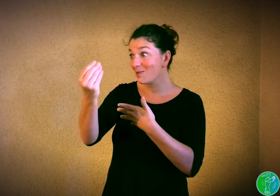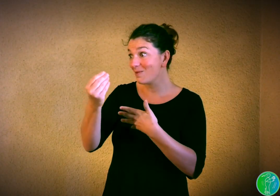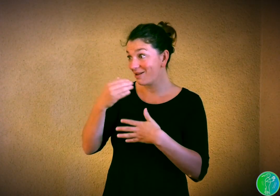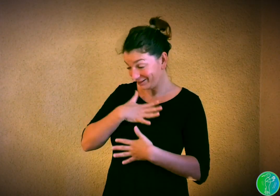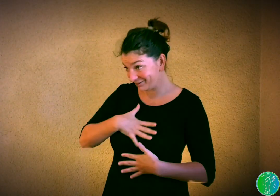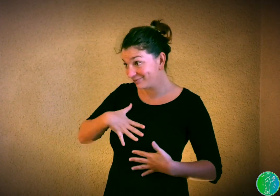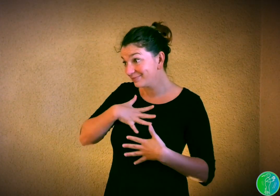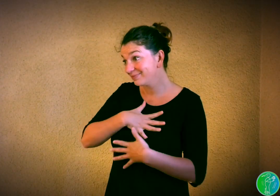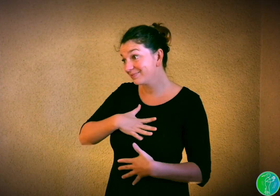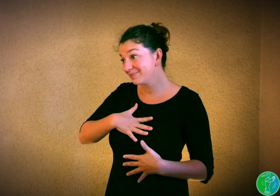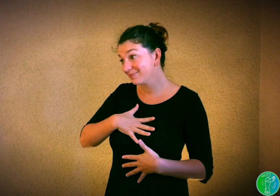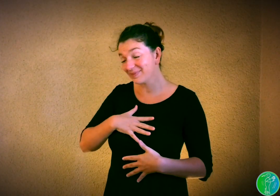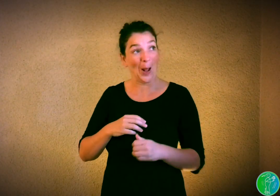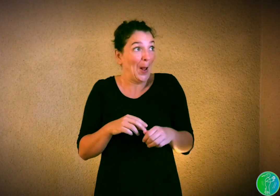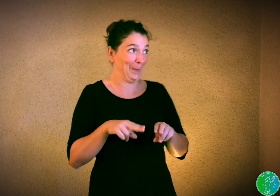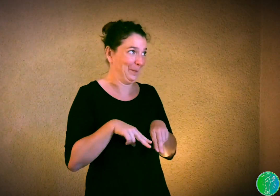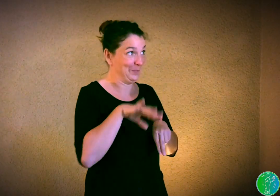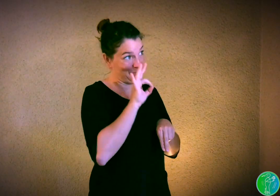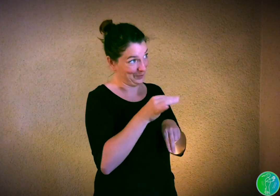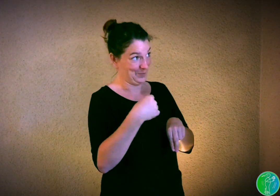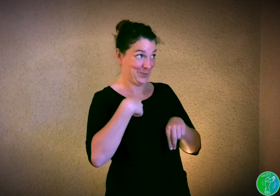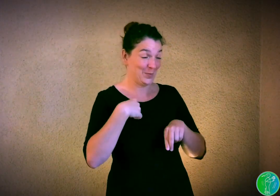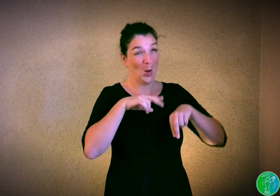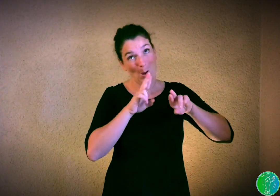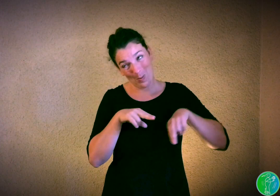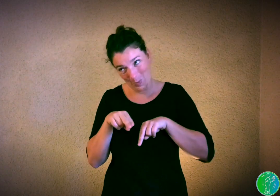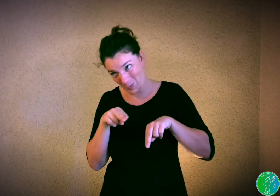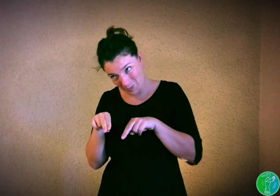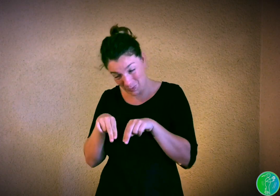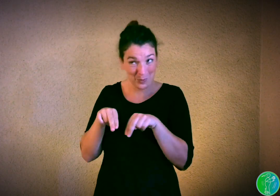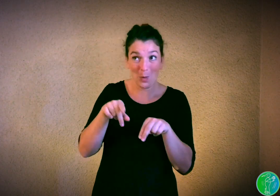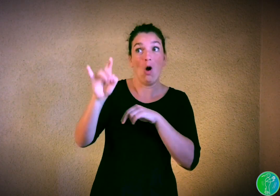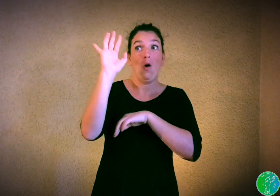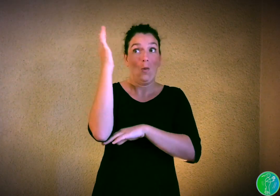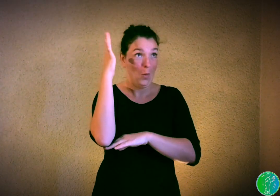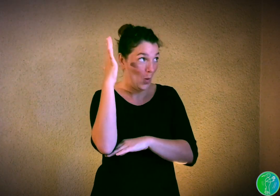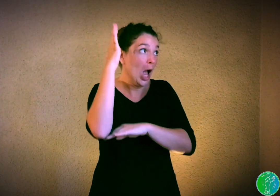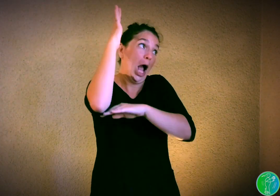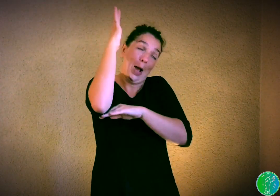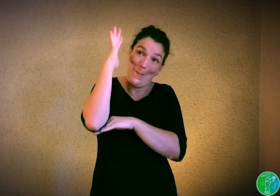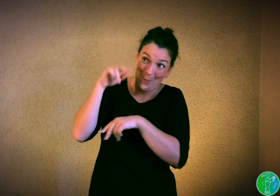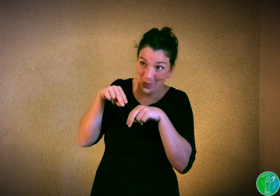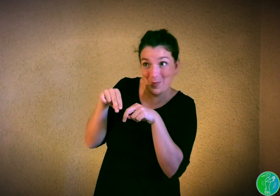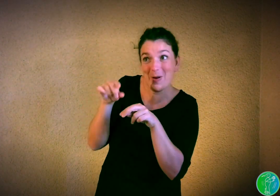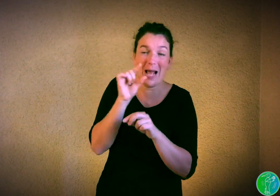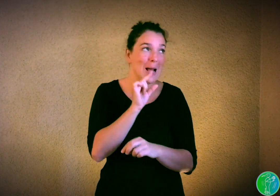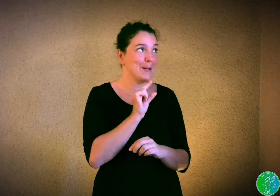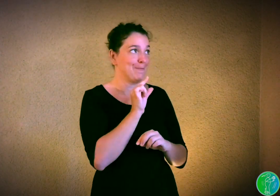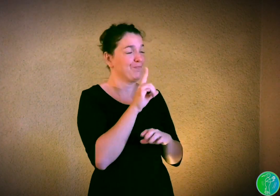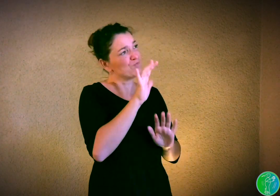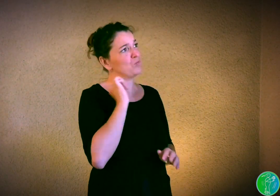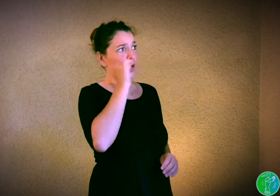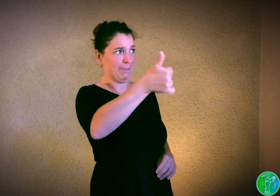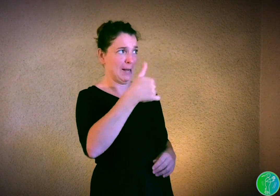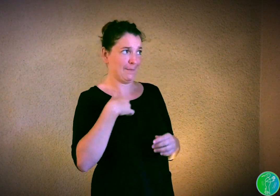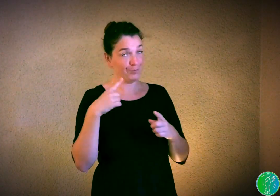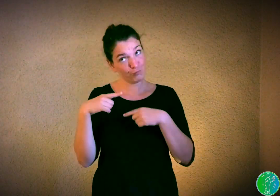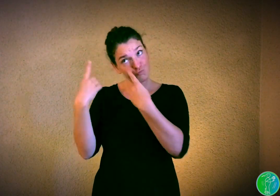Quand maman Lapin lui demanda si c'était bien dehors, il lui dit que oui, qu'il était allé jusqu'au châtaignier et que,